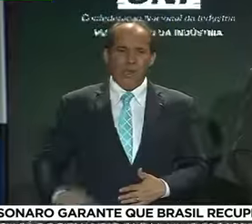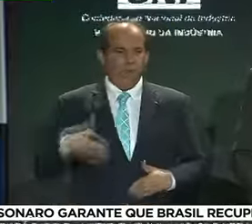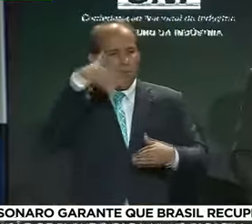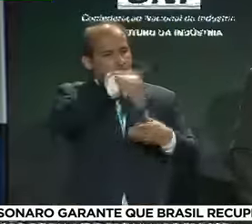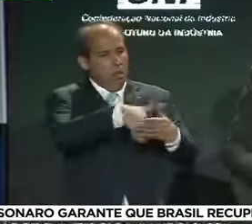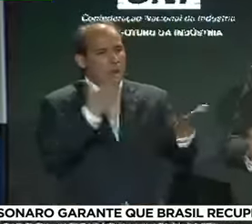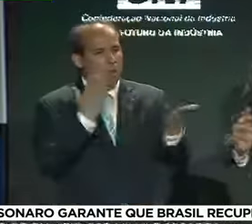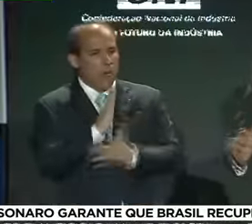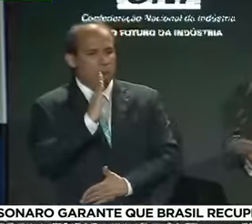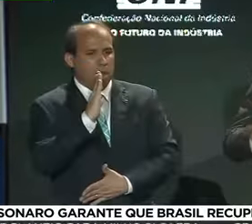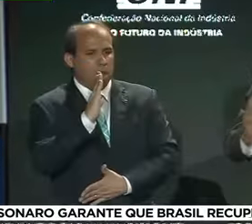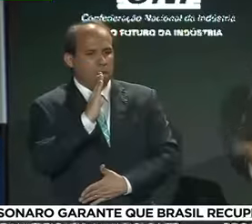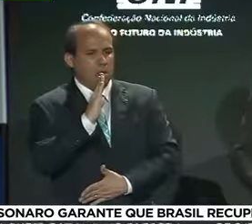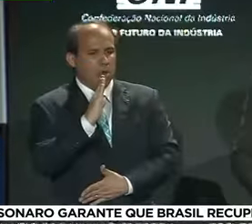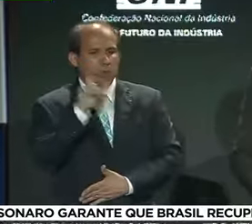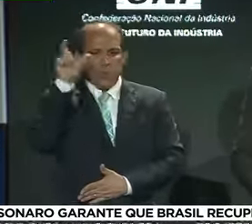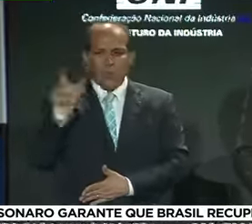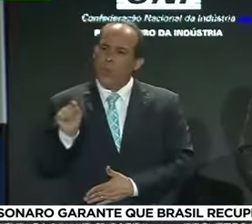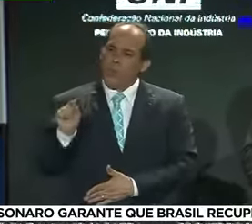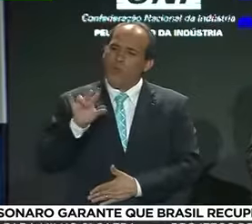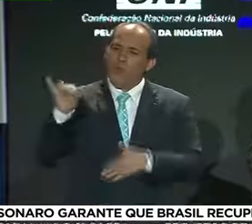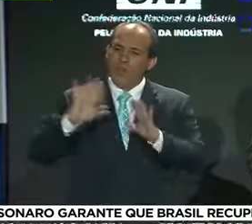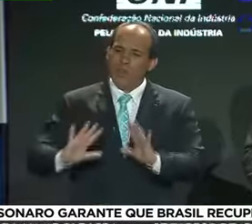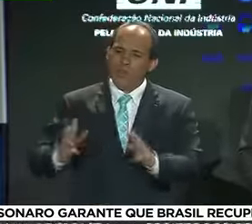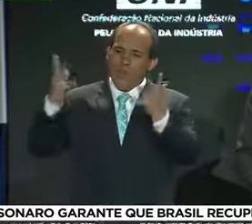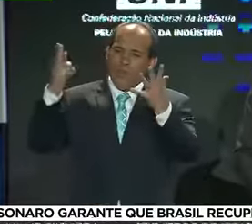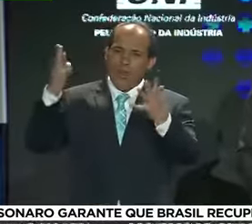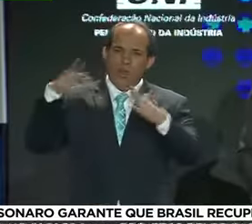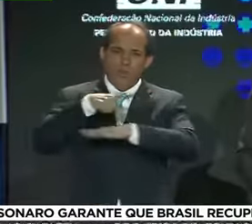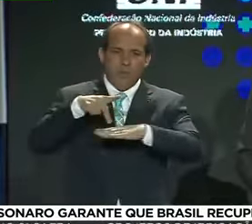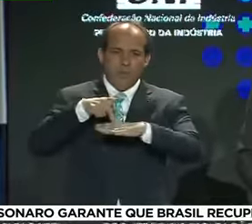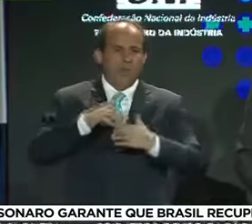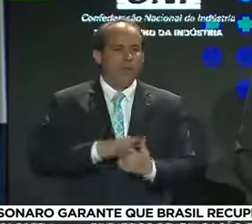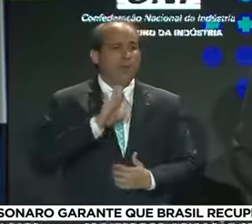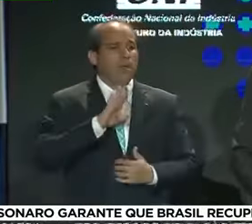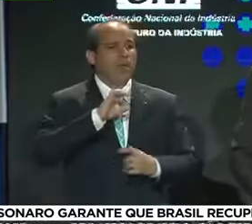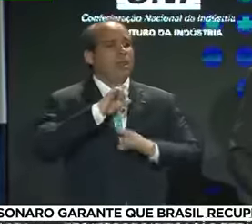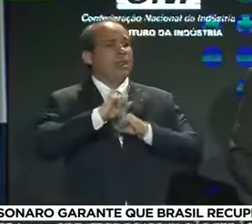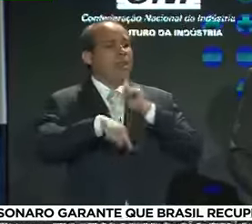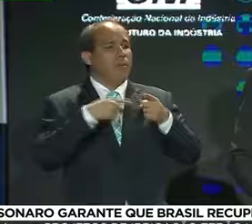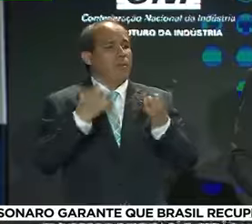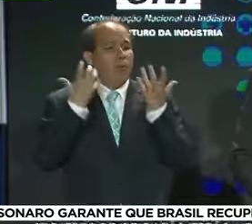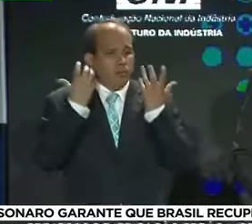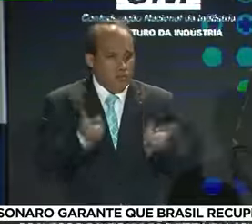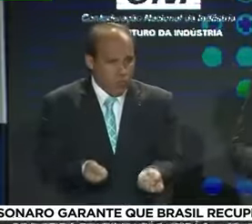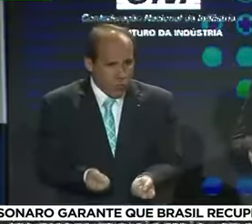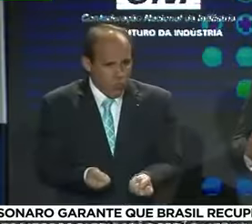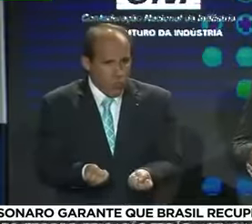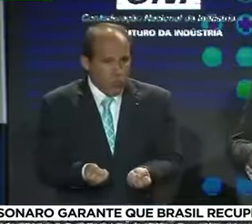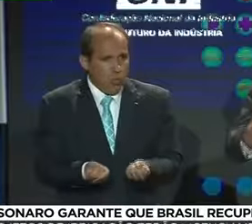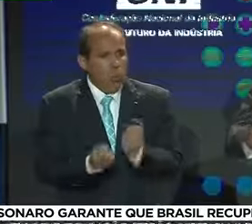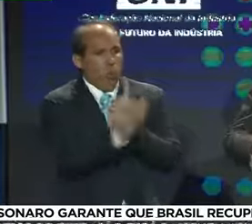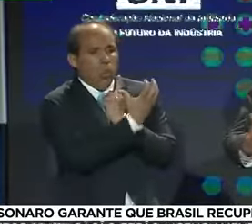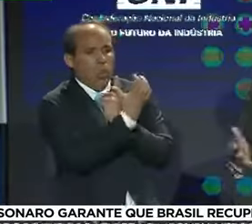né, como verdadeiros salvadores da pátria, mas quando aceitou que